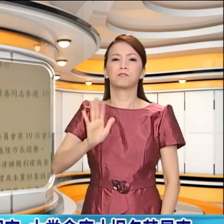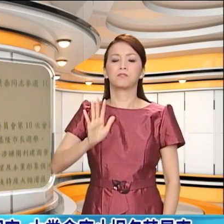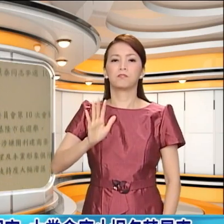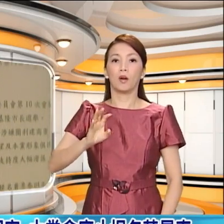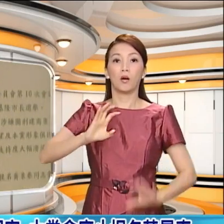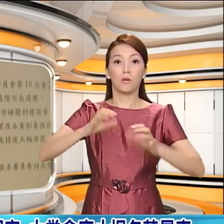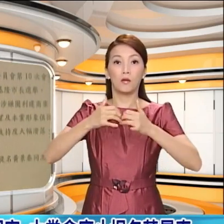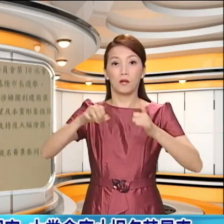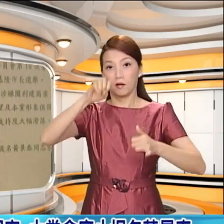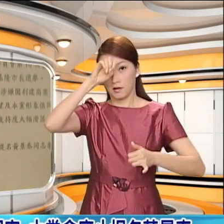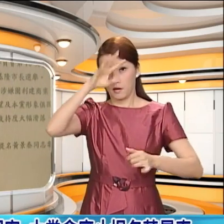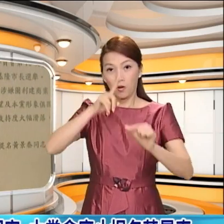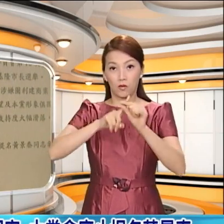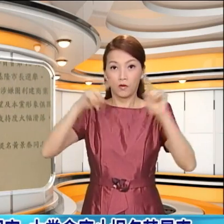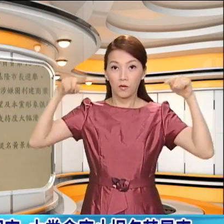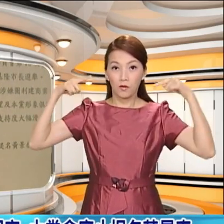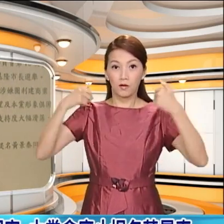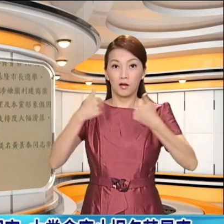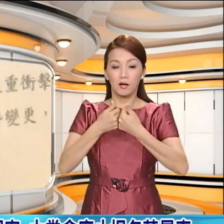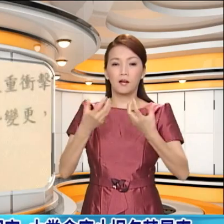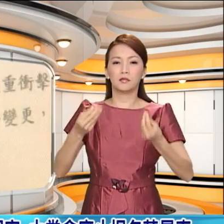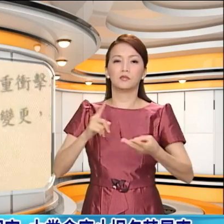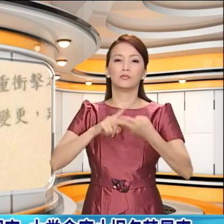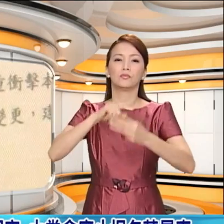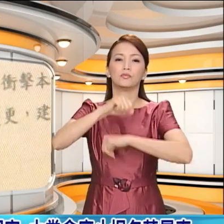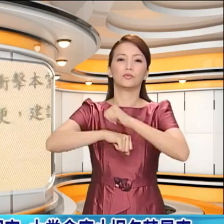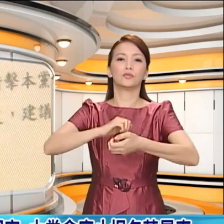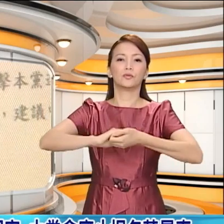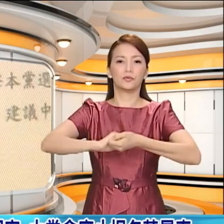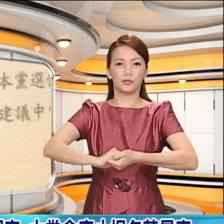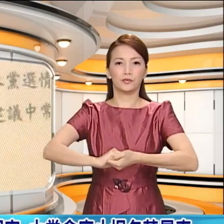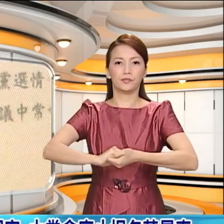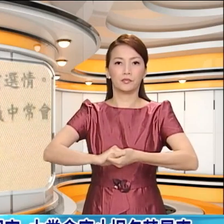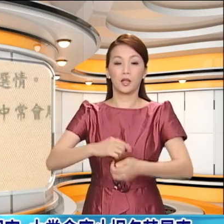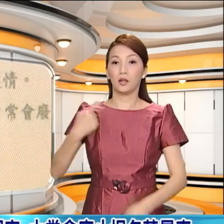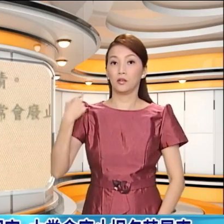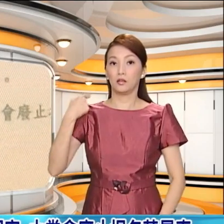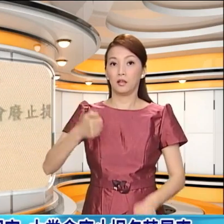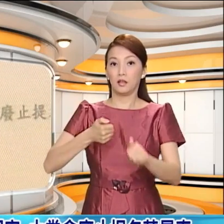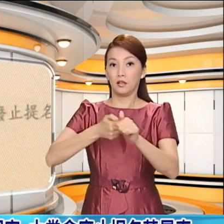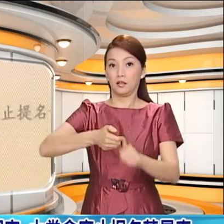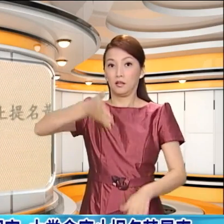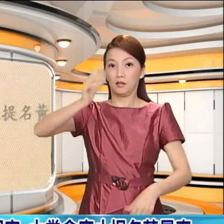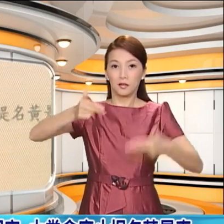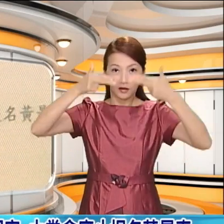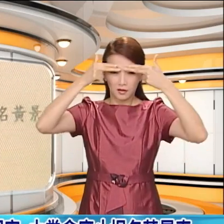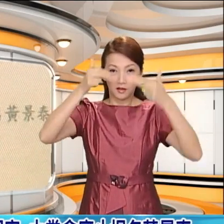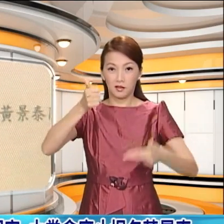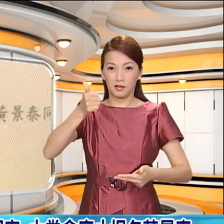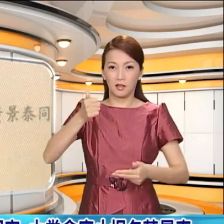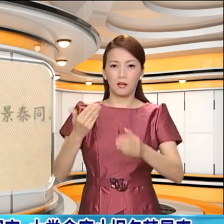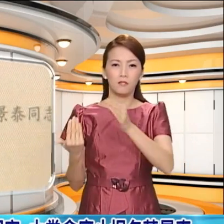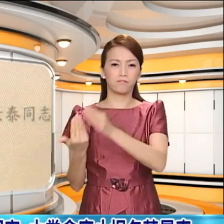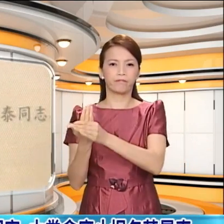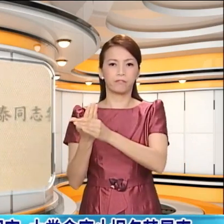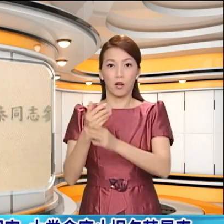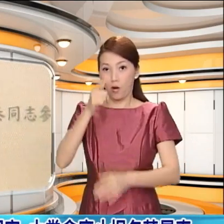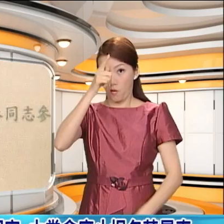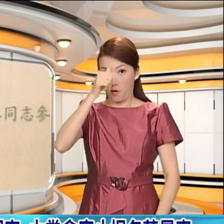思，而国民党中常会主动出击，昨天是由副主席郝龙斌提案通过废